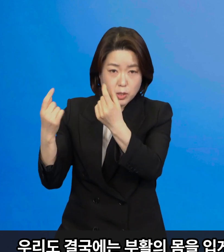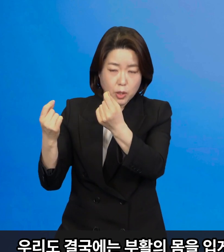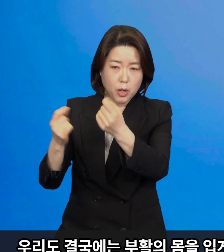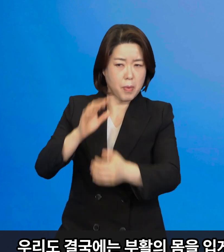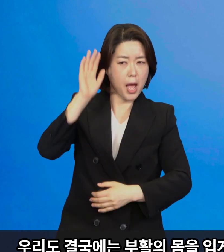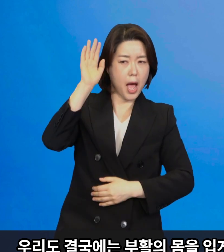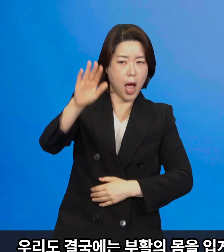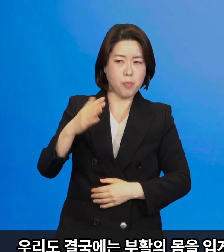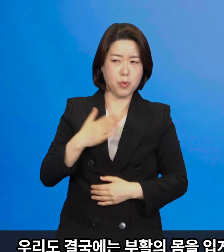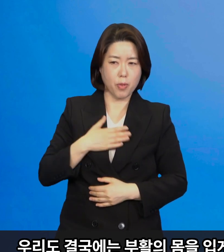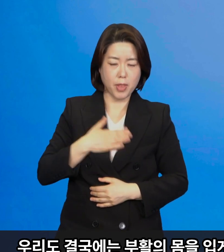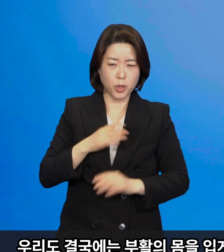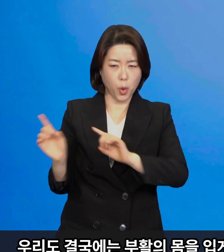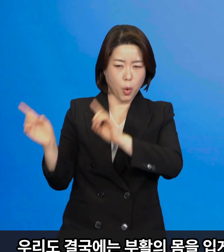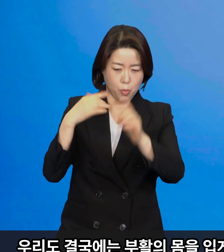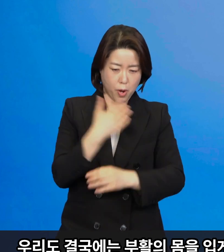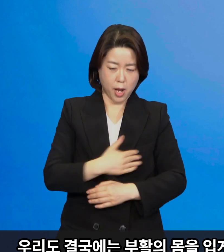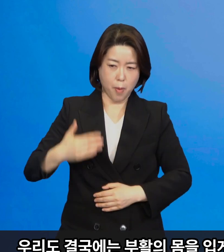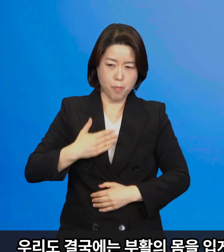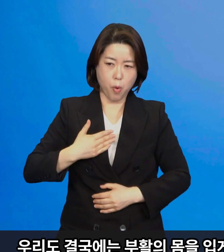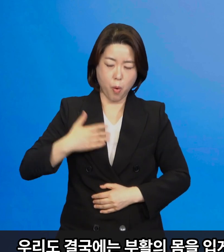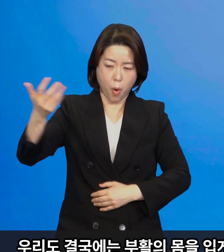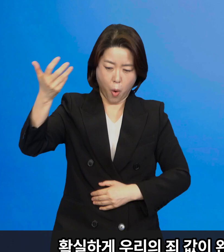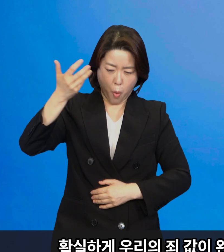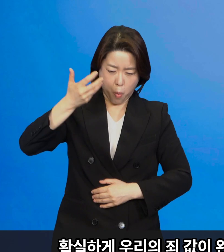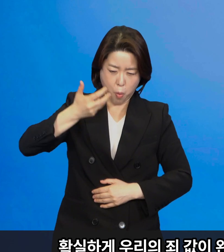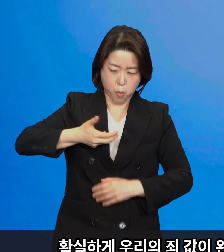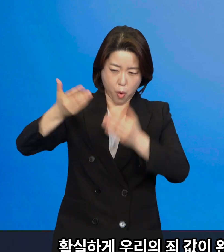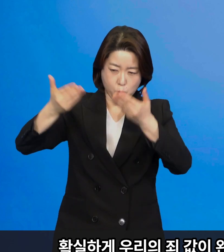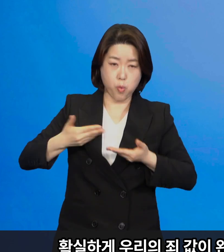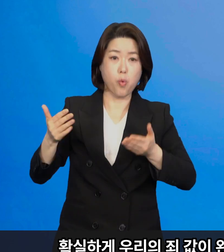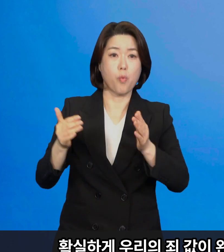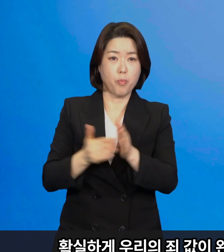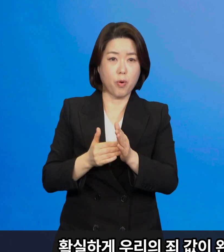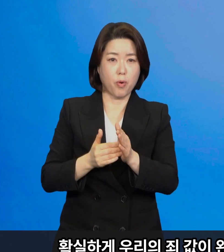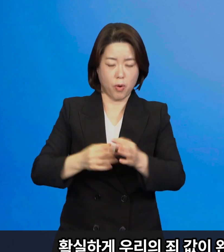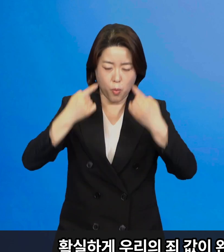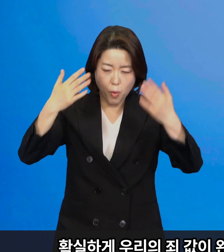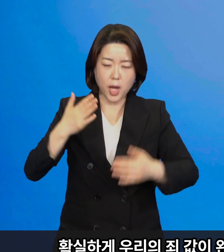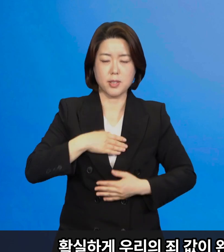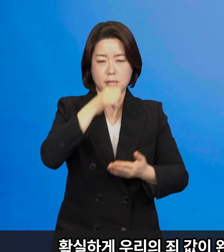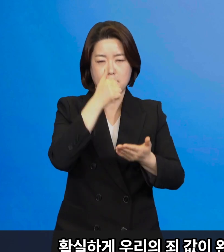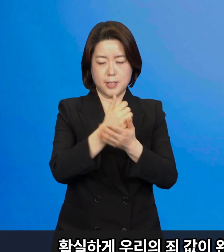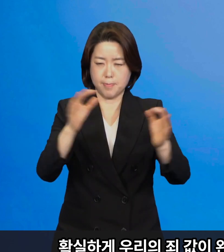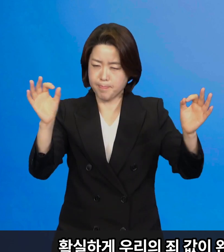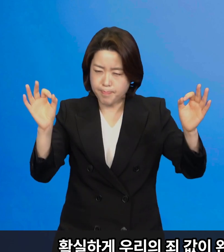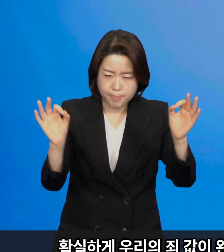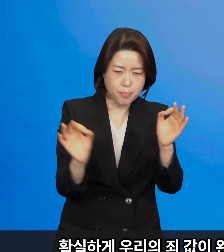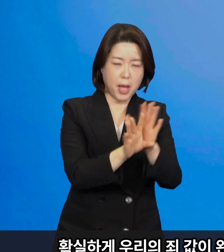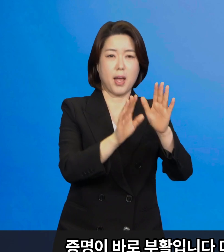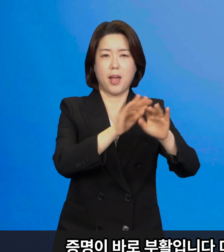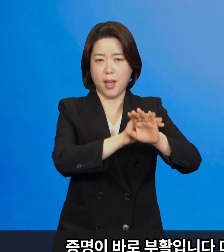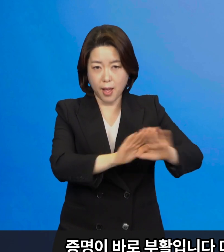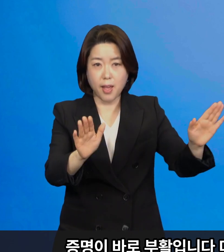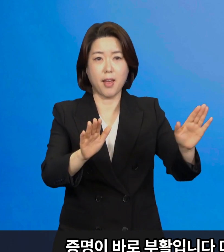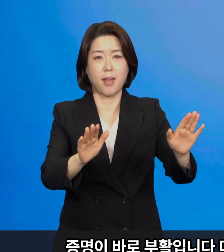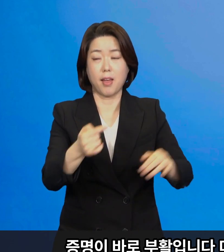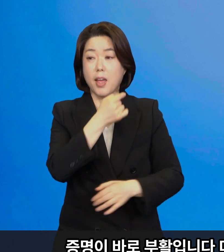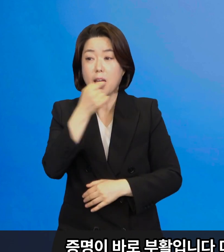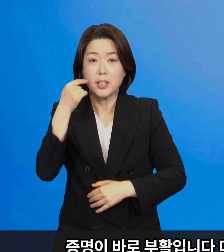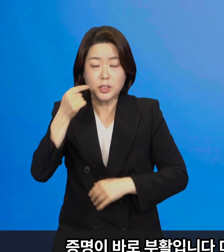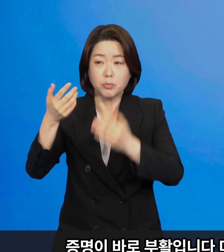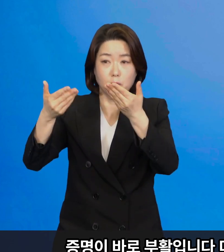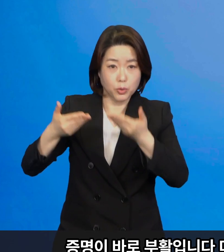몸을 입게 될 것이라는 그 약속을 주신 것이죠. 확실하게 우리의 죄값이 완전히 처리가 되었다라고 하는